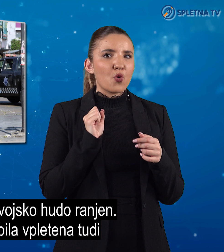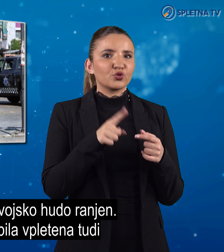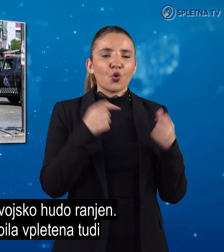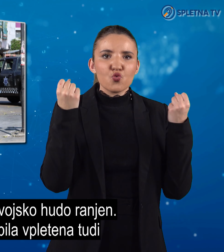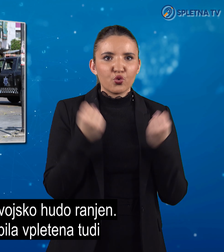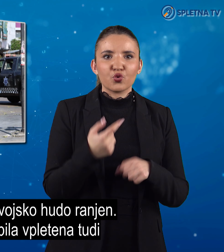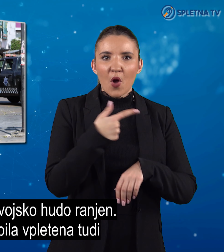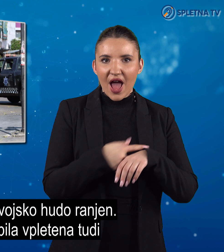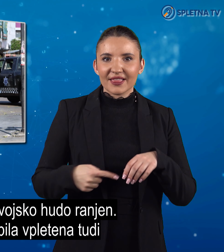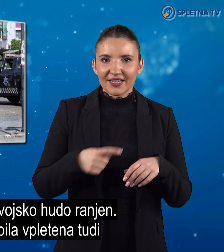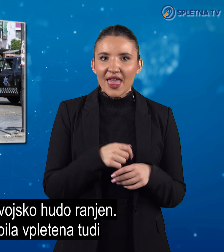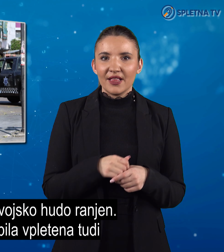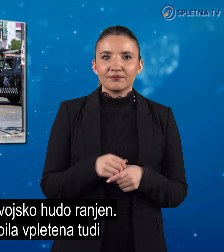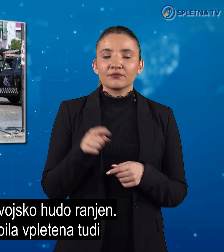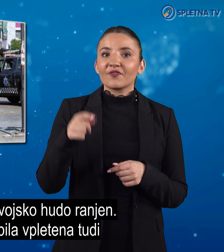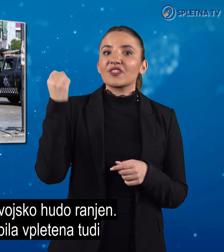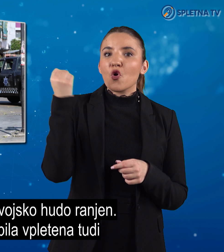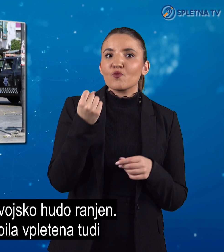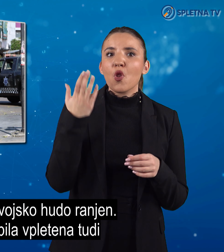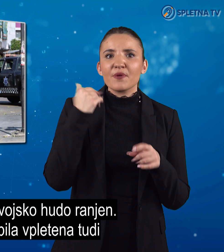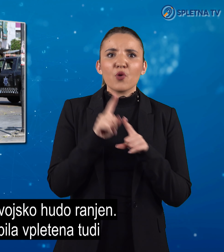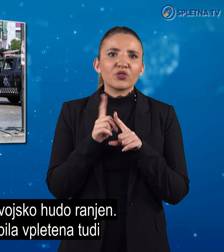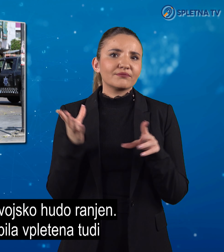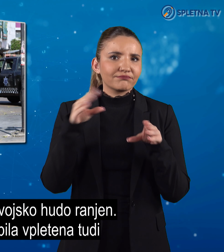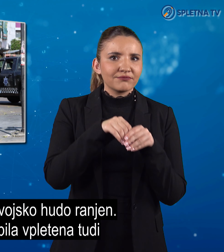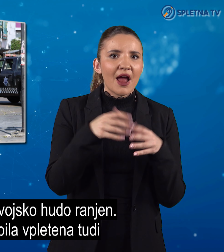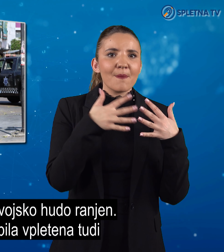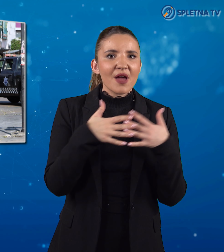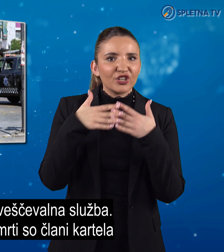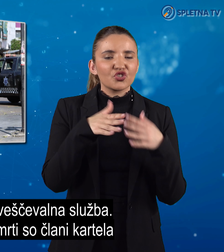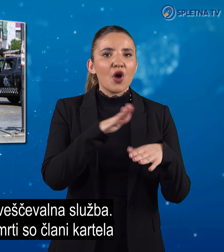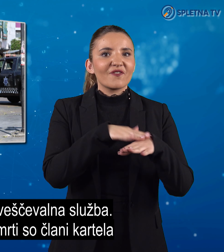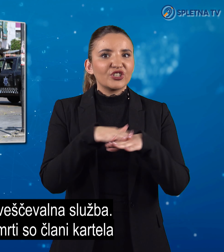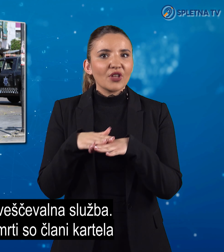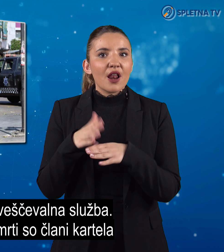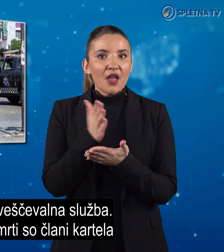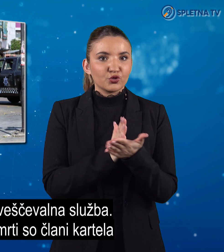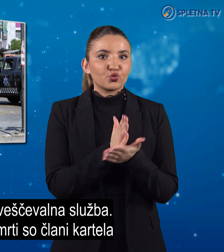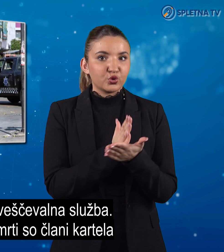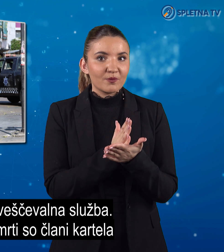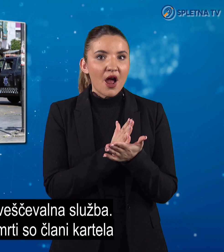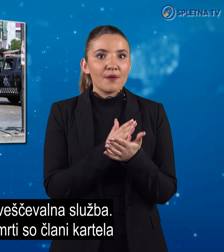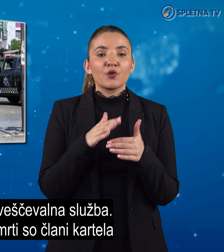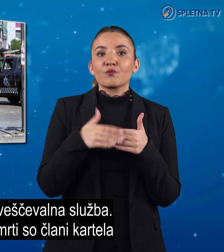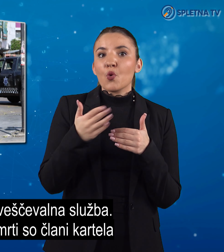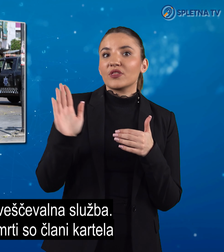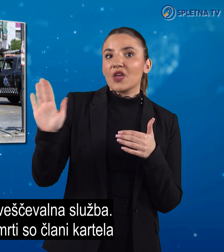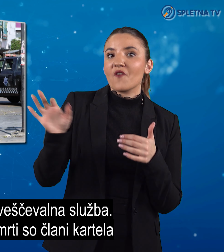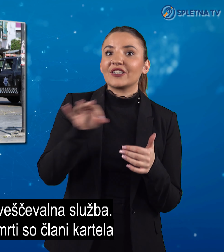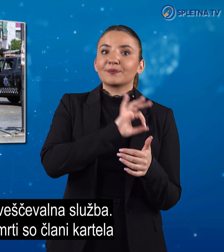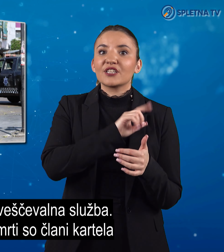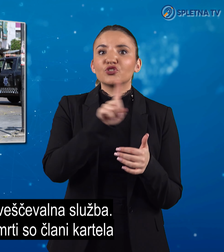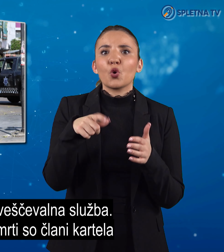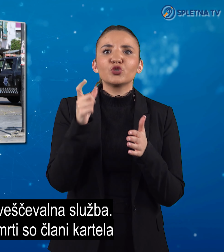ranjen. V umor je bila vpletena tudi ameriška obveščevalna služba. Po njegovi smrti so člani